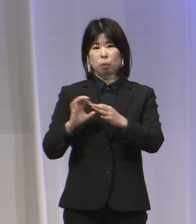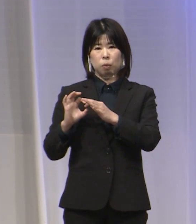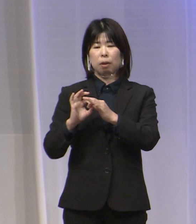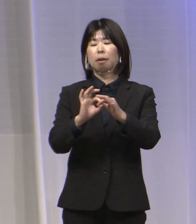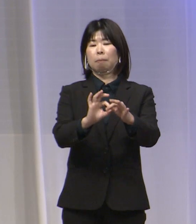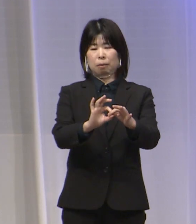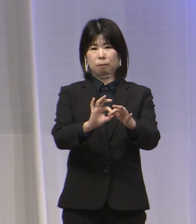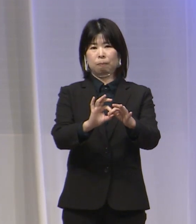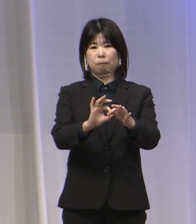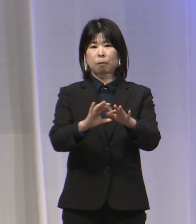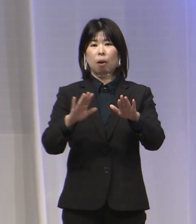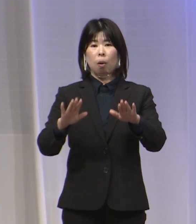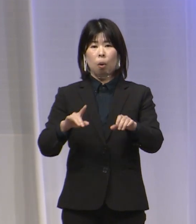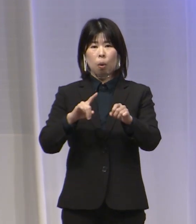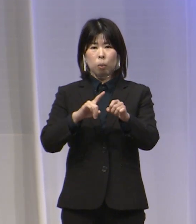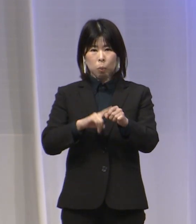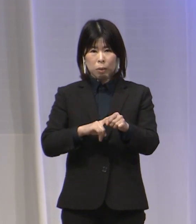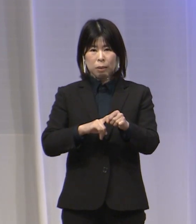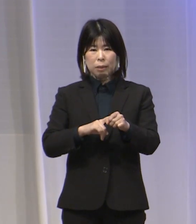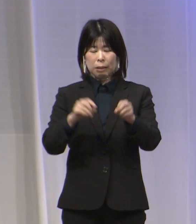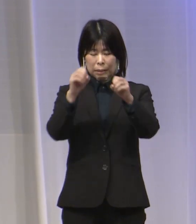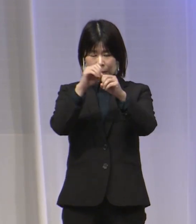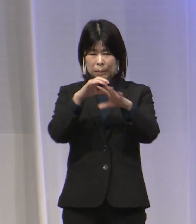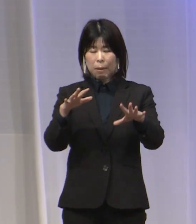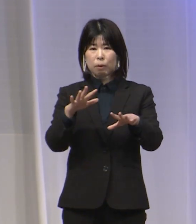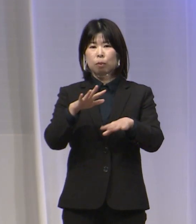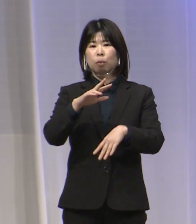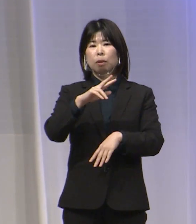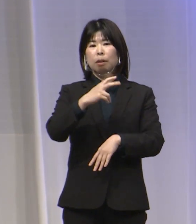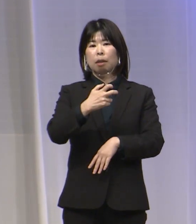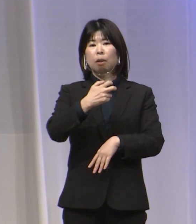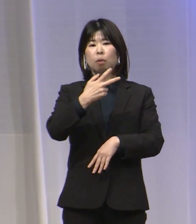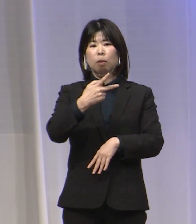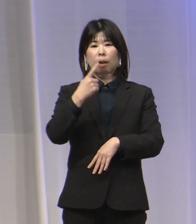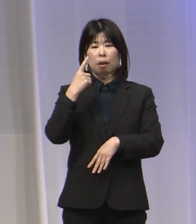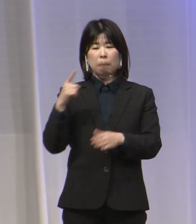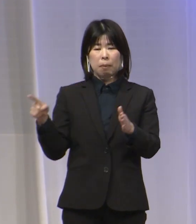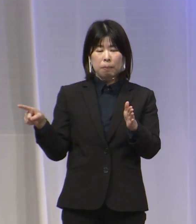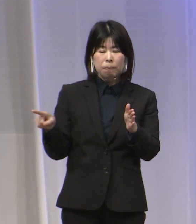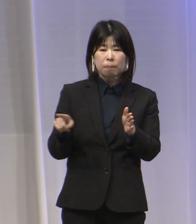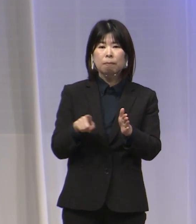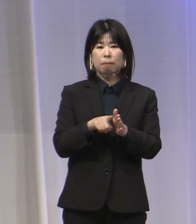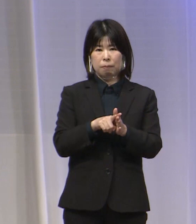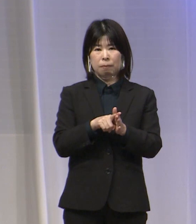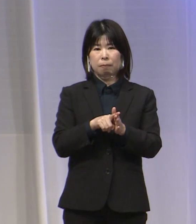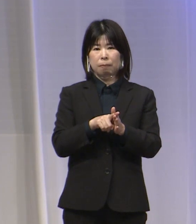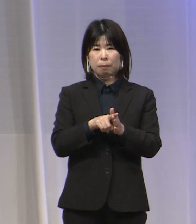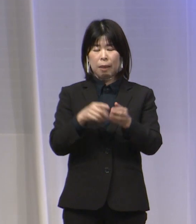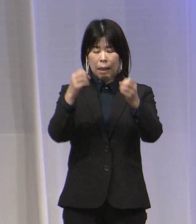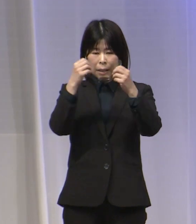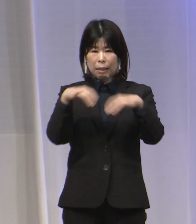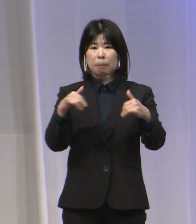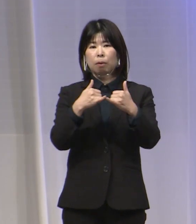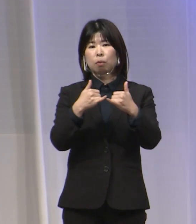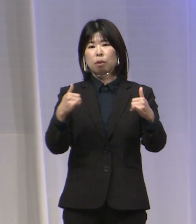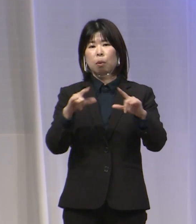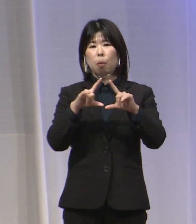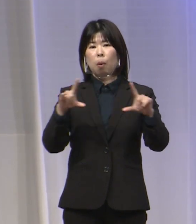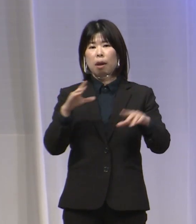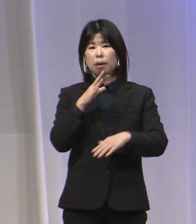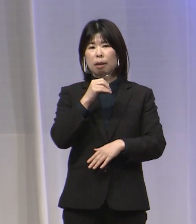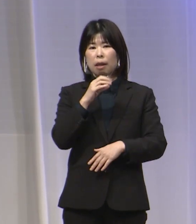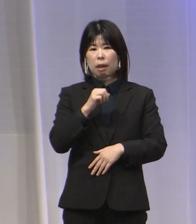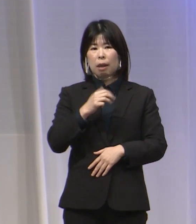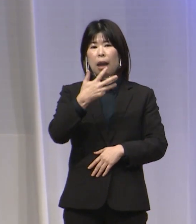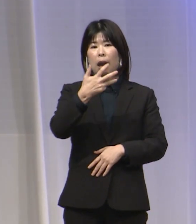長崎は今年被爆から77年目の初を迎え被爆者の平均年齢は83